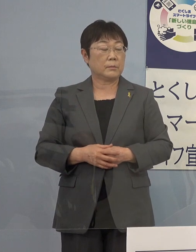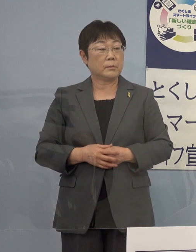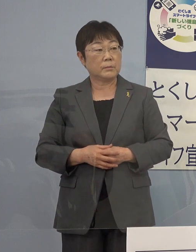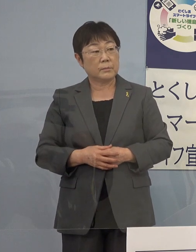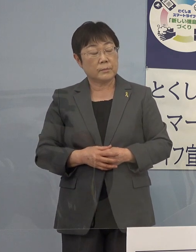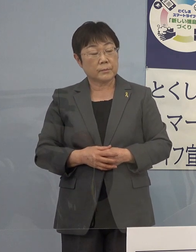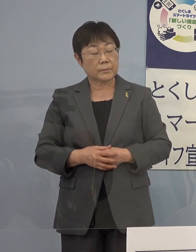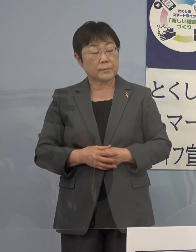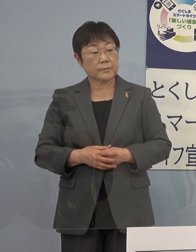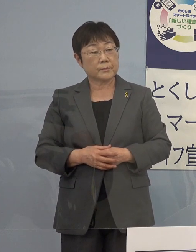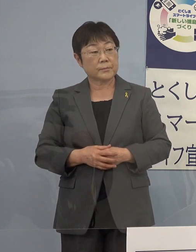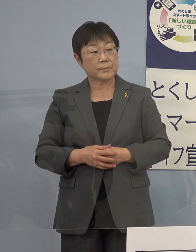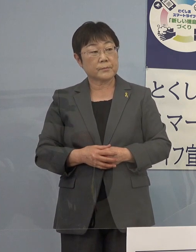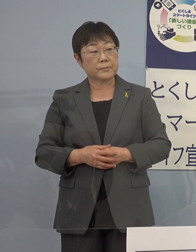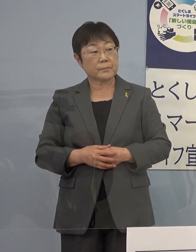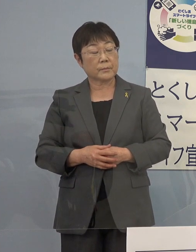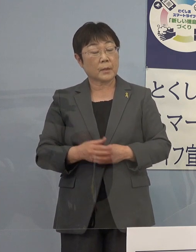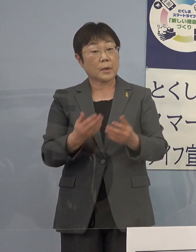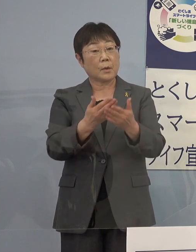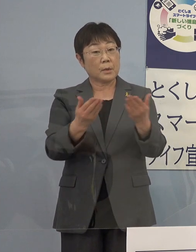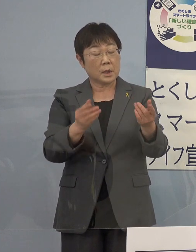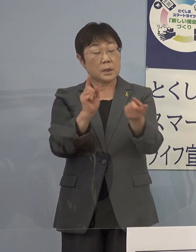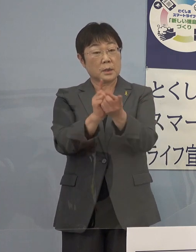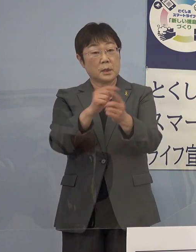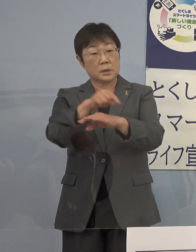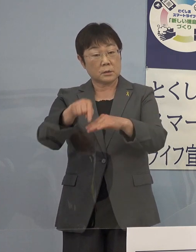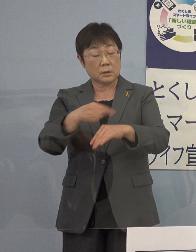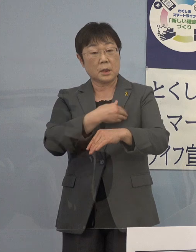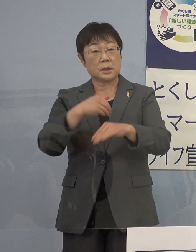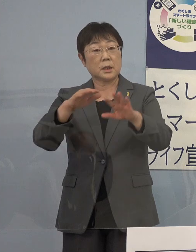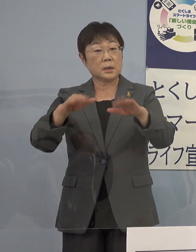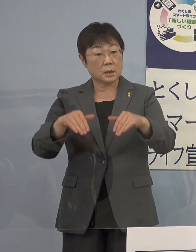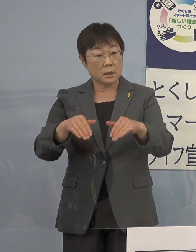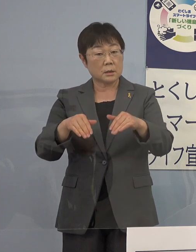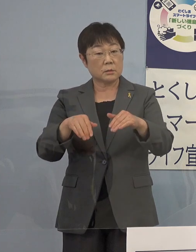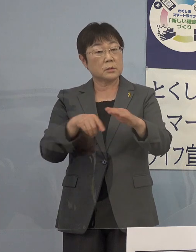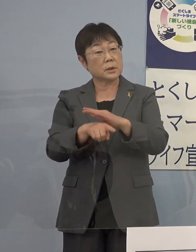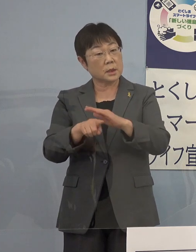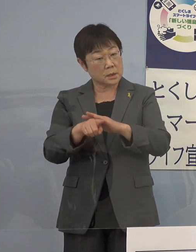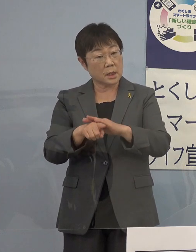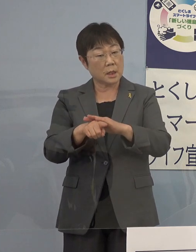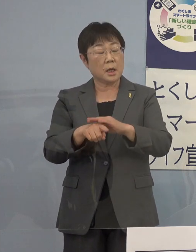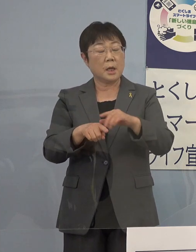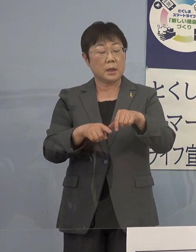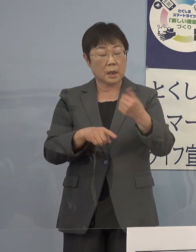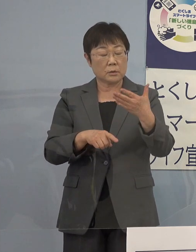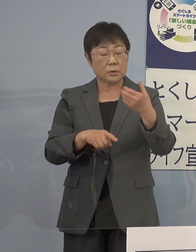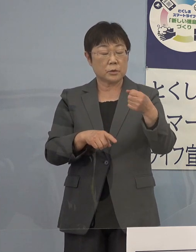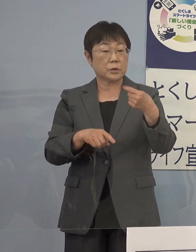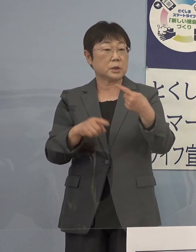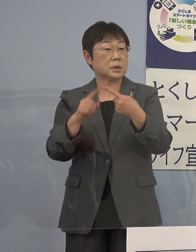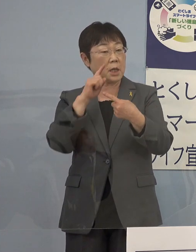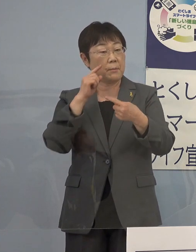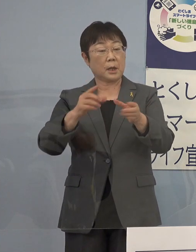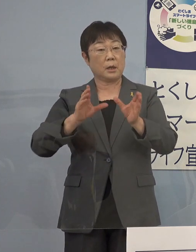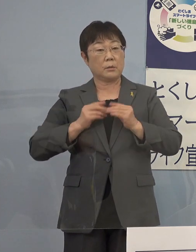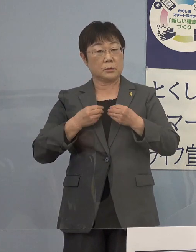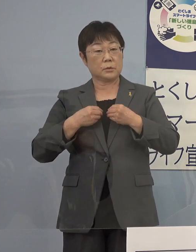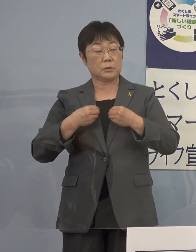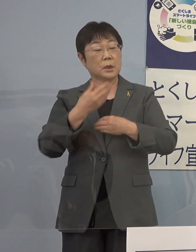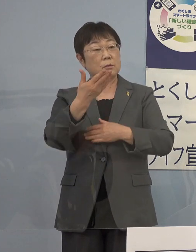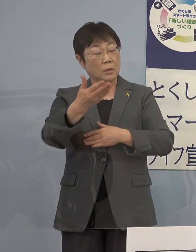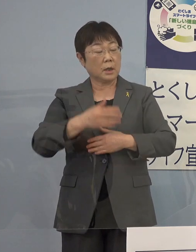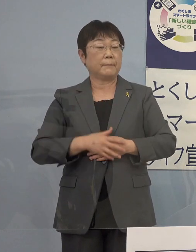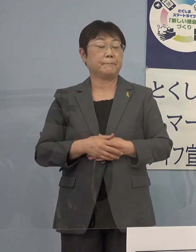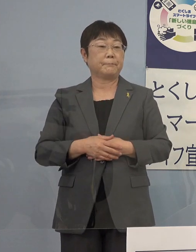ちょっとその対策ができていながら、なぜこの191例目の方がというところ疑問が残るんですけれども、 まあ、これはいろん